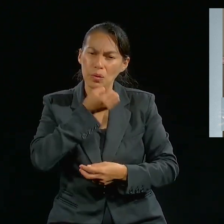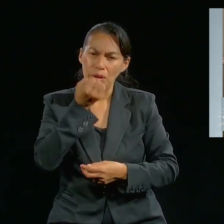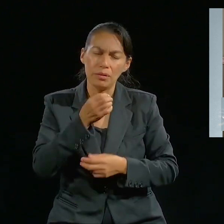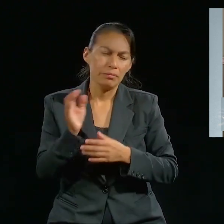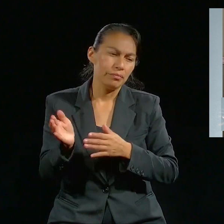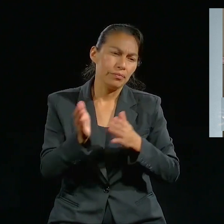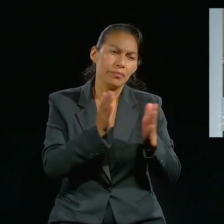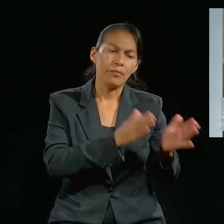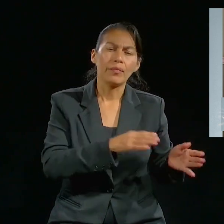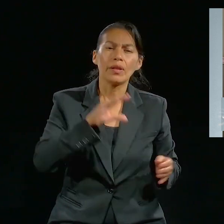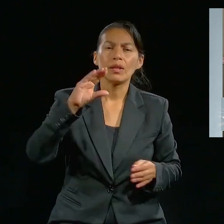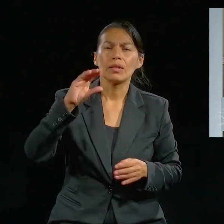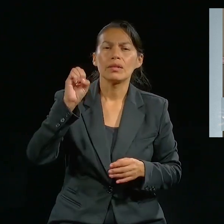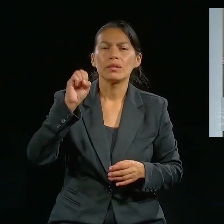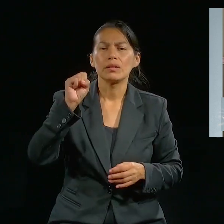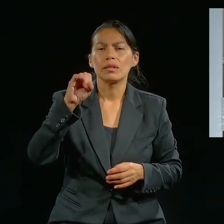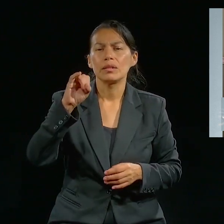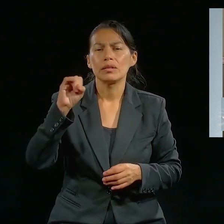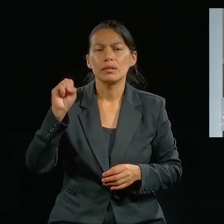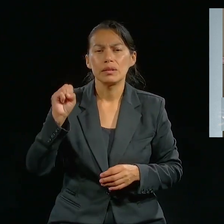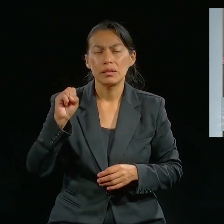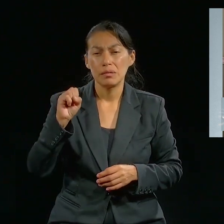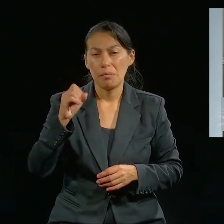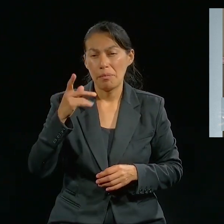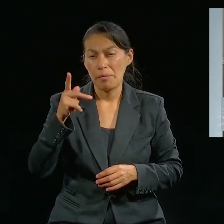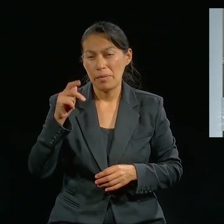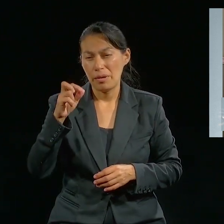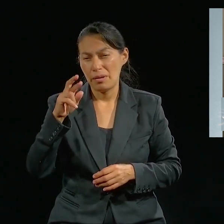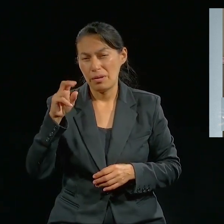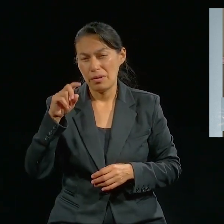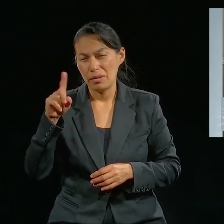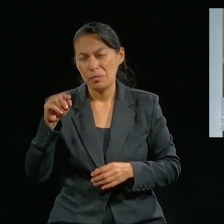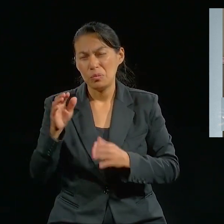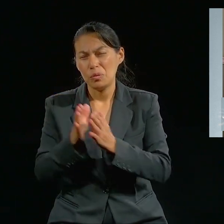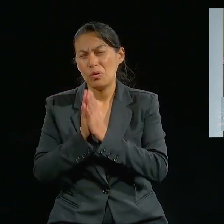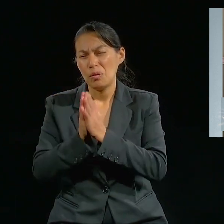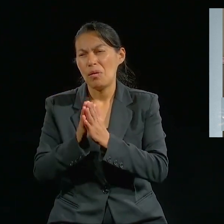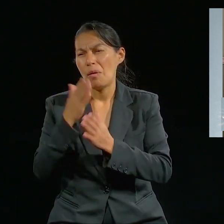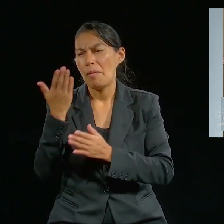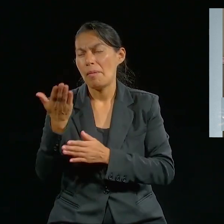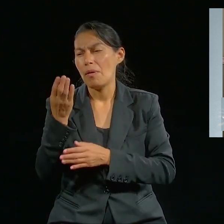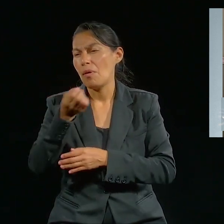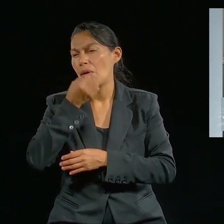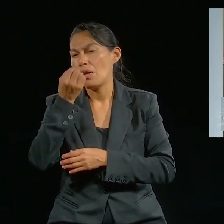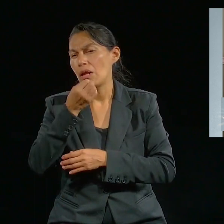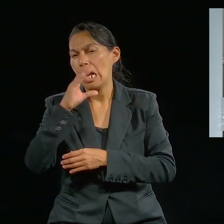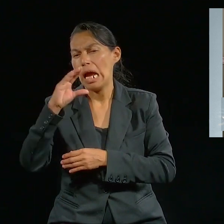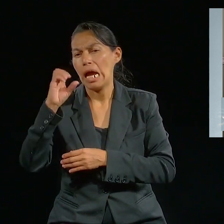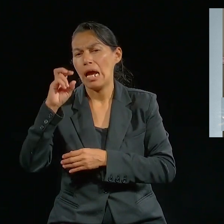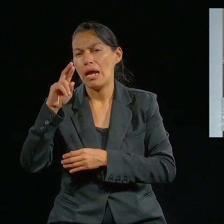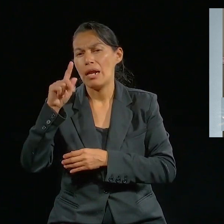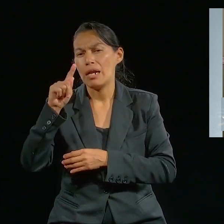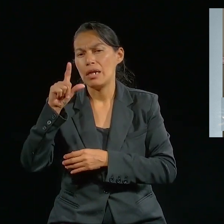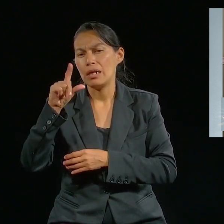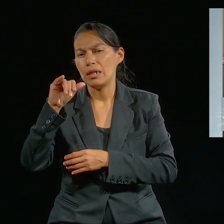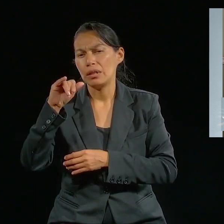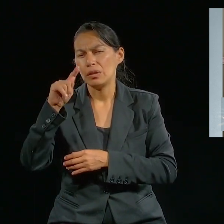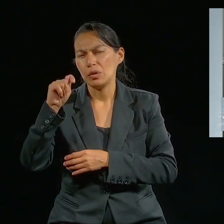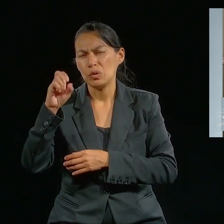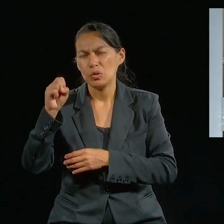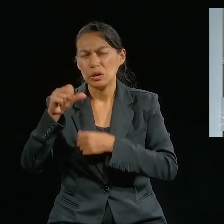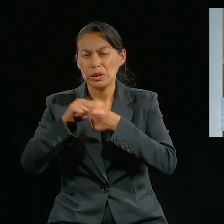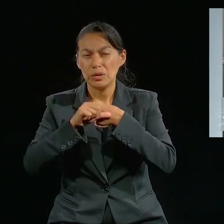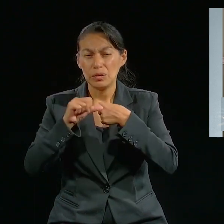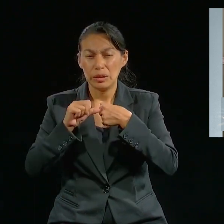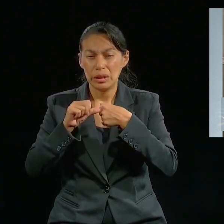hermanos pide oración por Carlitos entró en cirugía en Veracruz vamos a